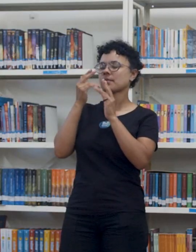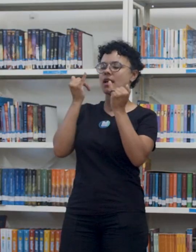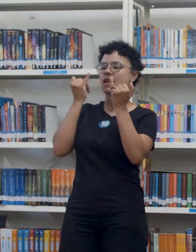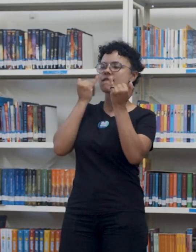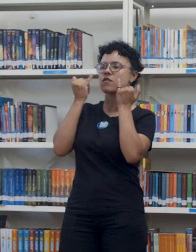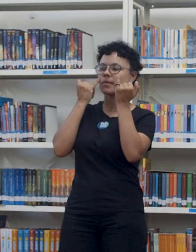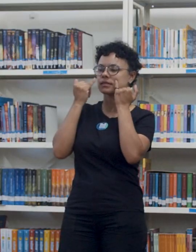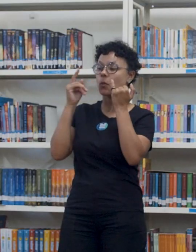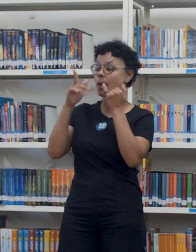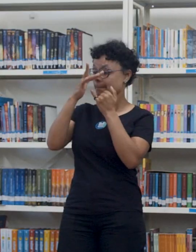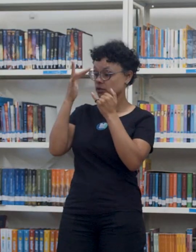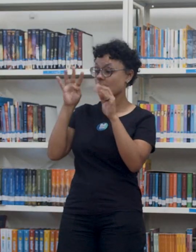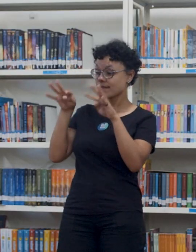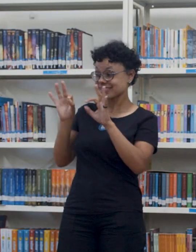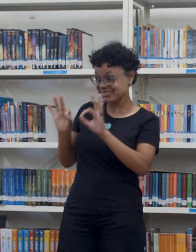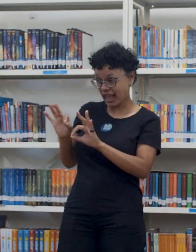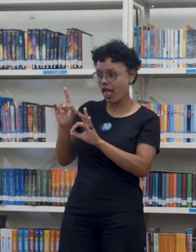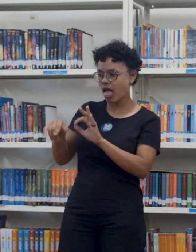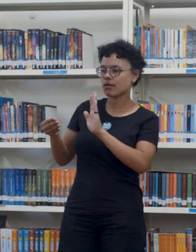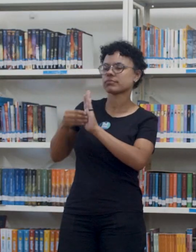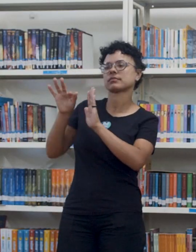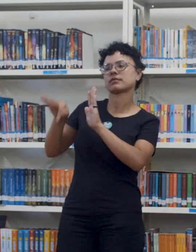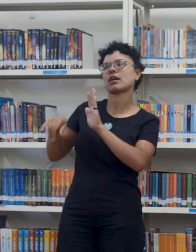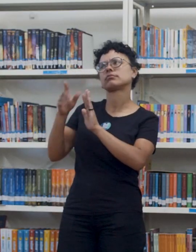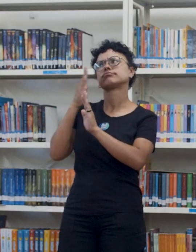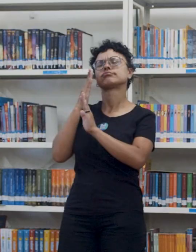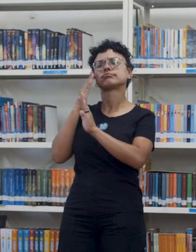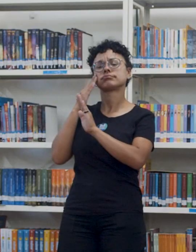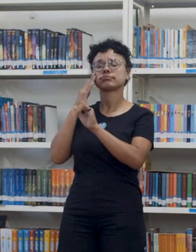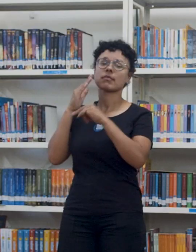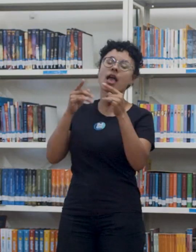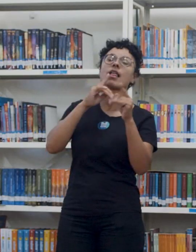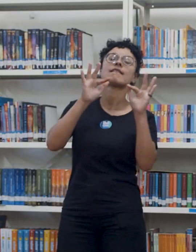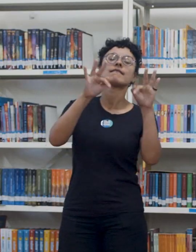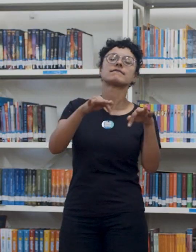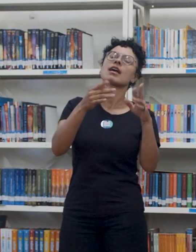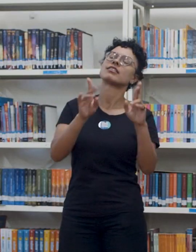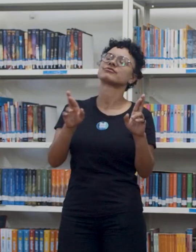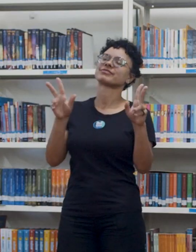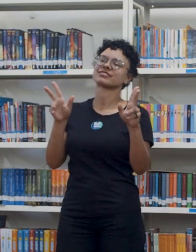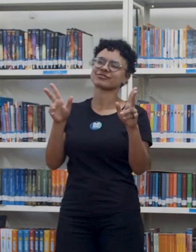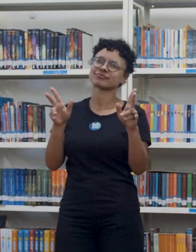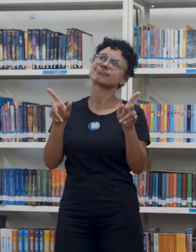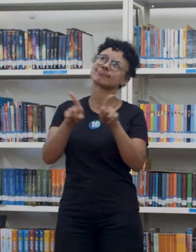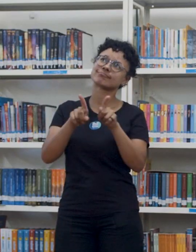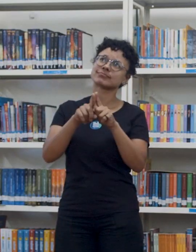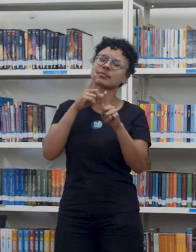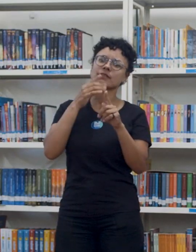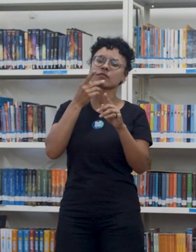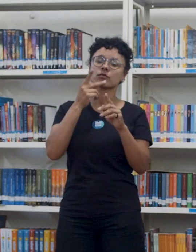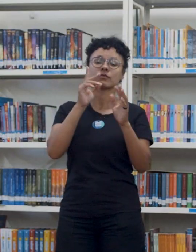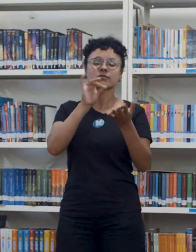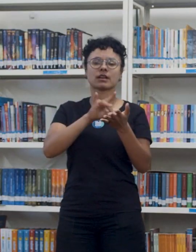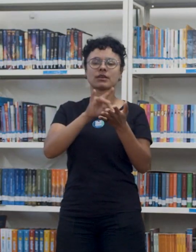informação assertiva de que as pessoas iam ver, né, que ela estava fazendo, ela terminou de uma outra maneira, mas também com uma